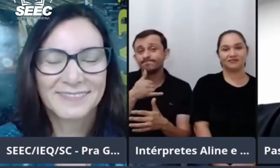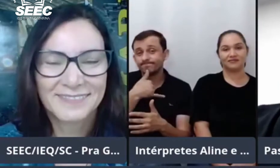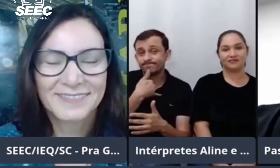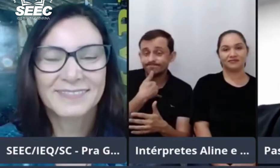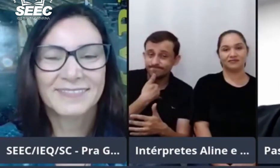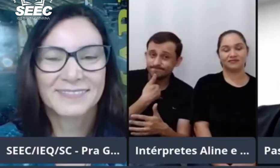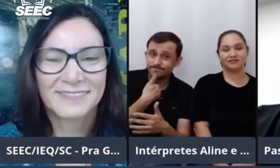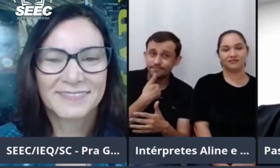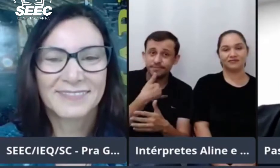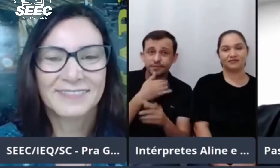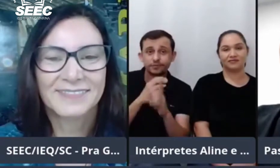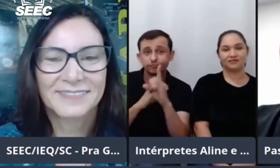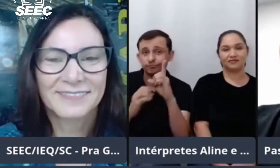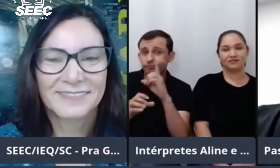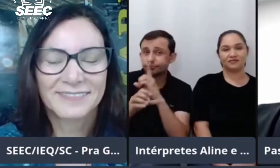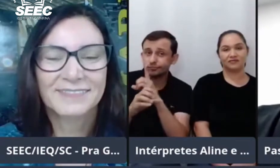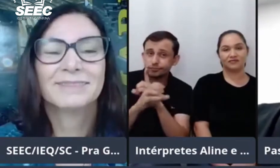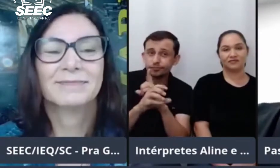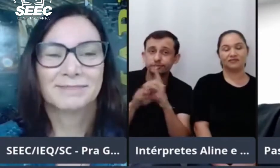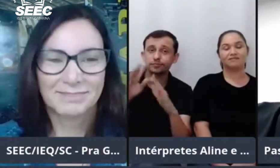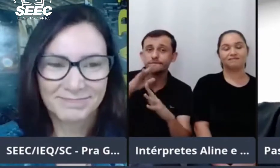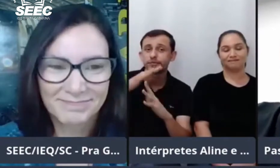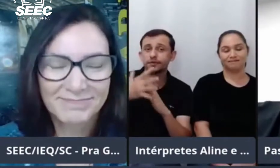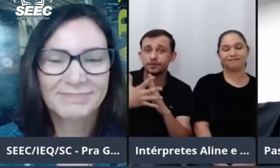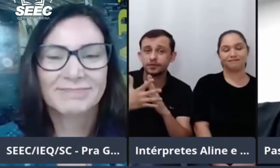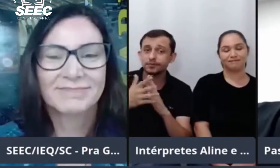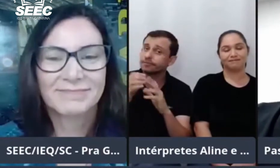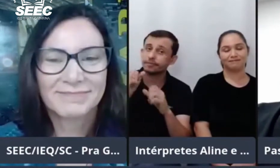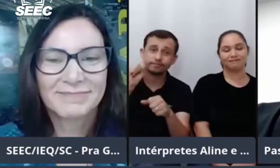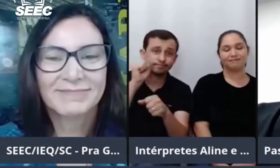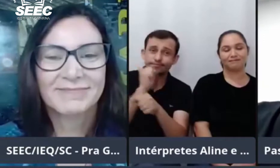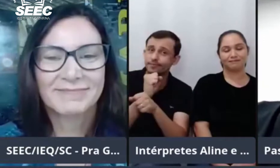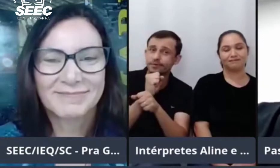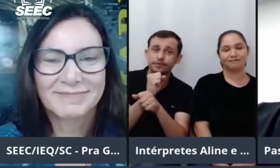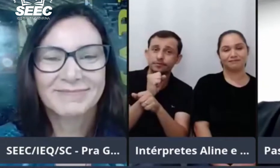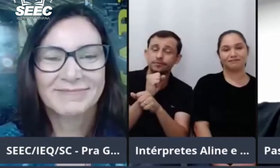com os surdos em relação da pandemia, isso nos deixou bastante